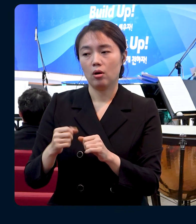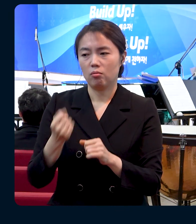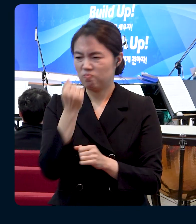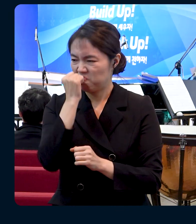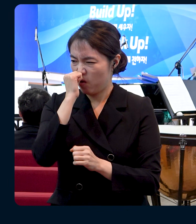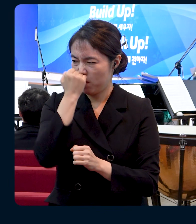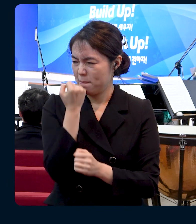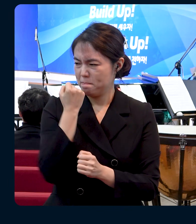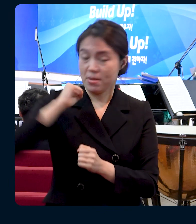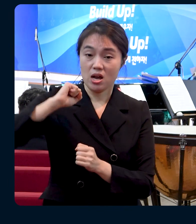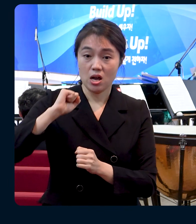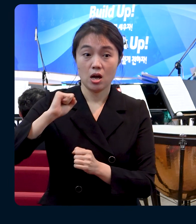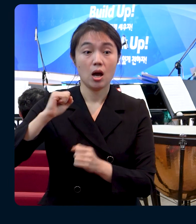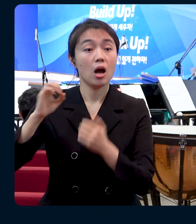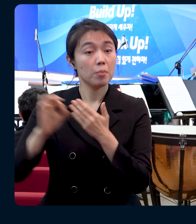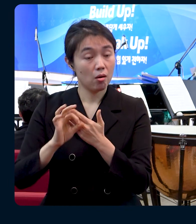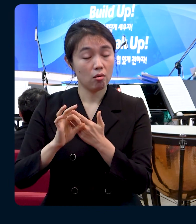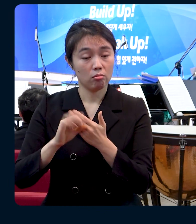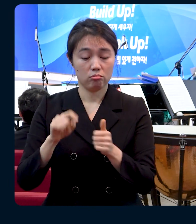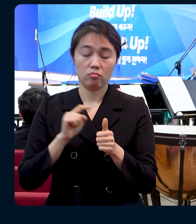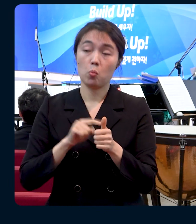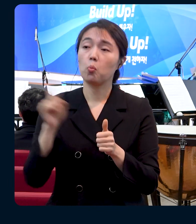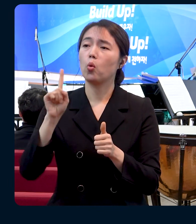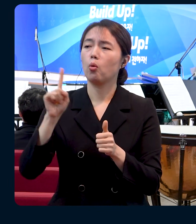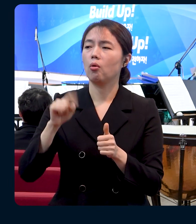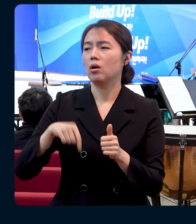뭐예요? 자기 삶을 스스로 파괴하는 거죠.